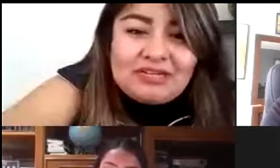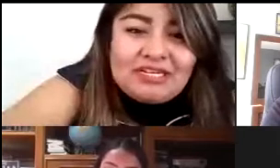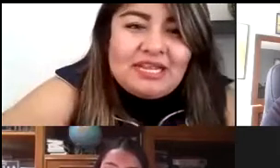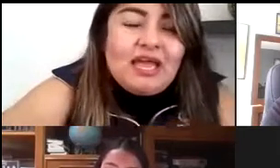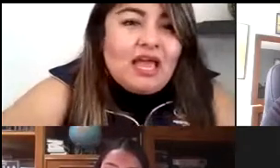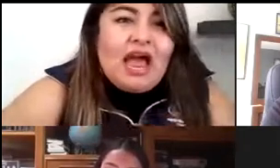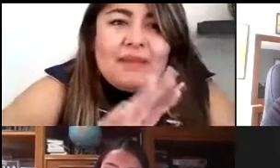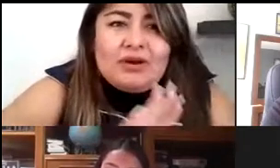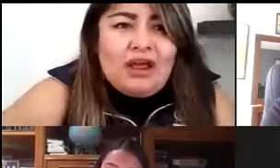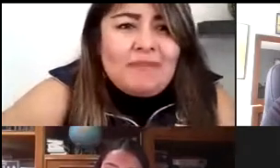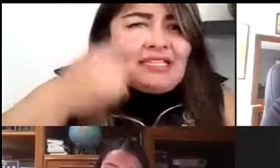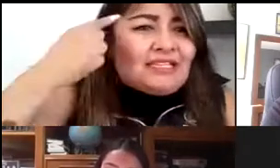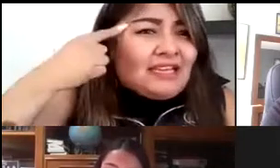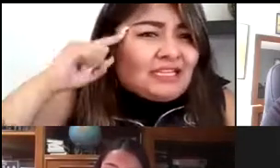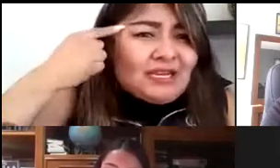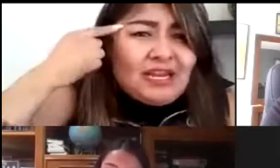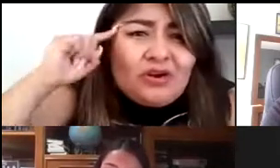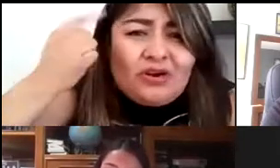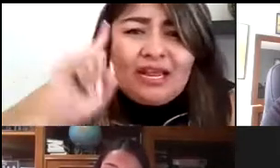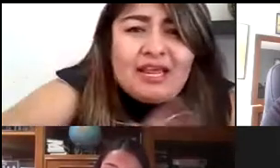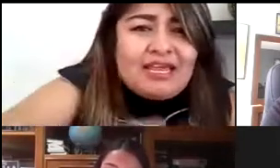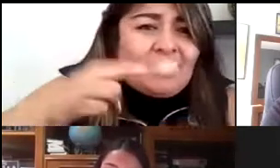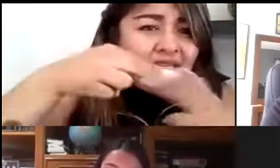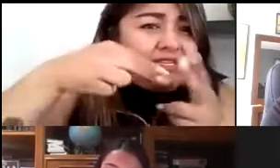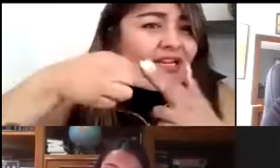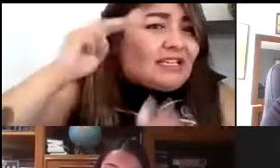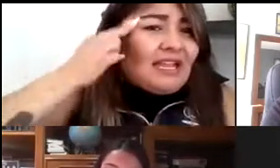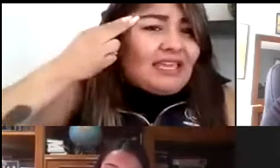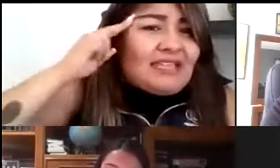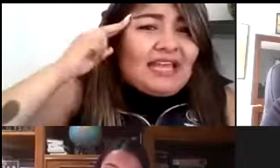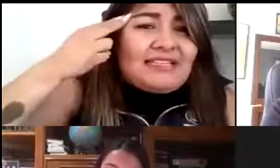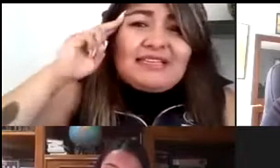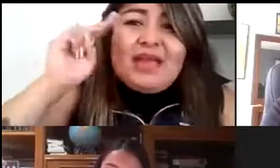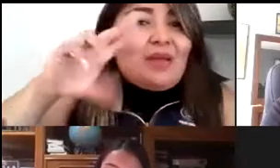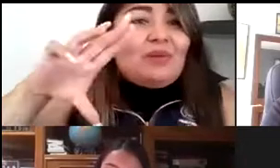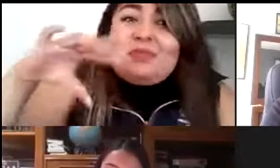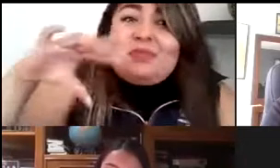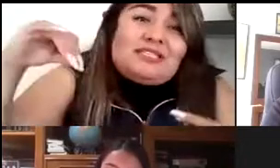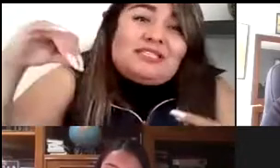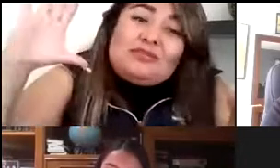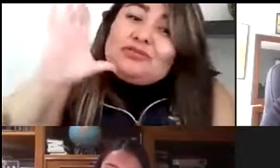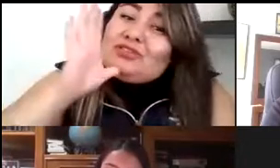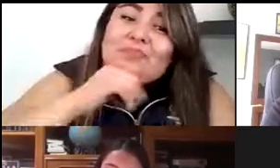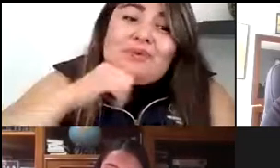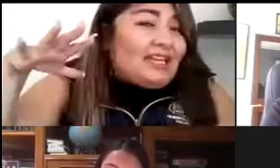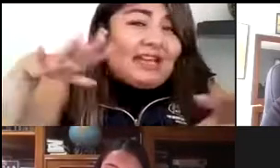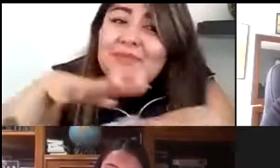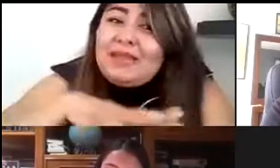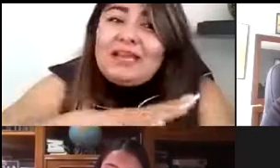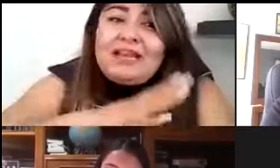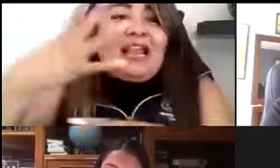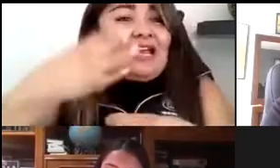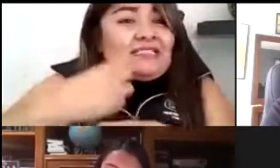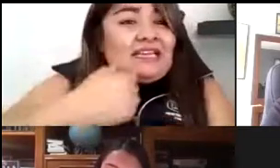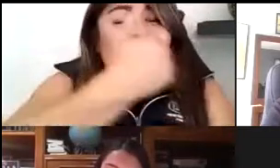la sonrisa. A lo mejor ahora me dicen, es que ya eres bien enojona, y ya tendría que ser aquí Nancy, pero pues ya no se puede